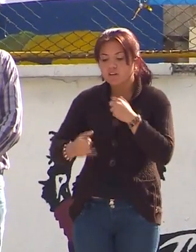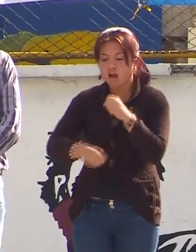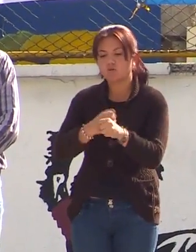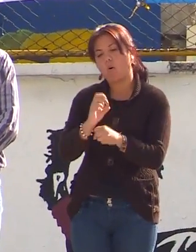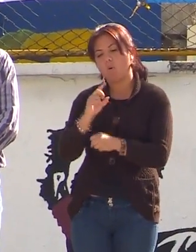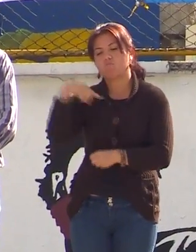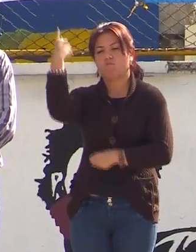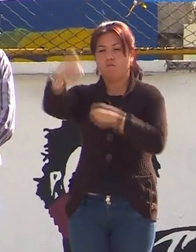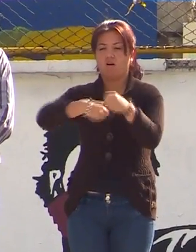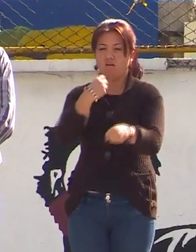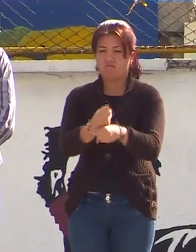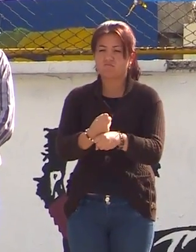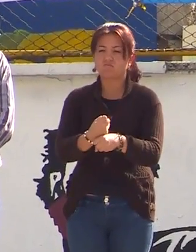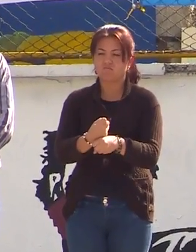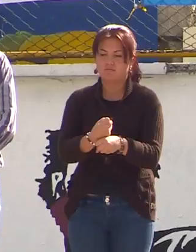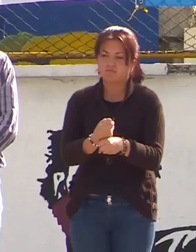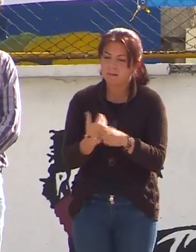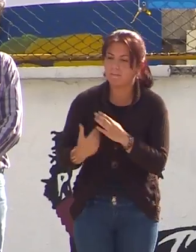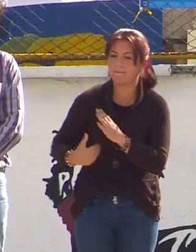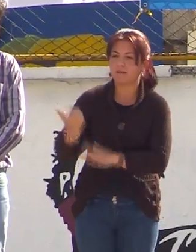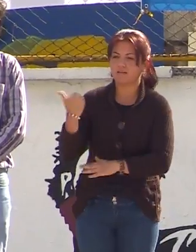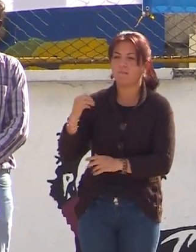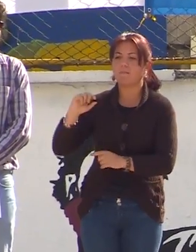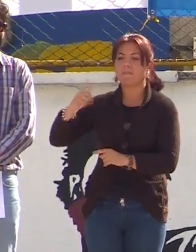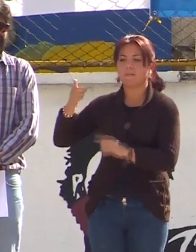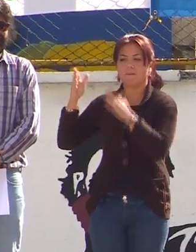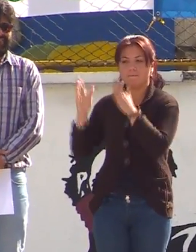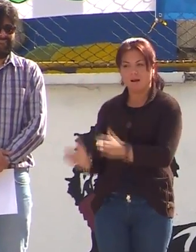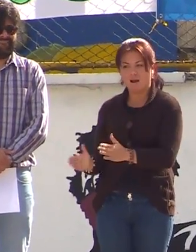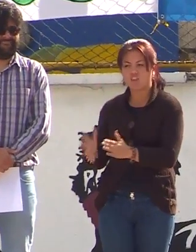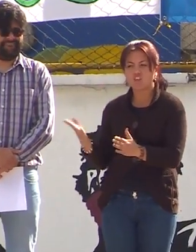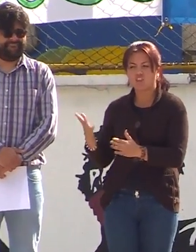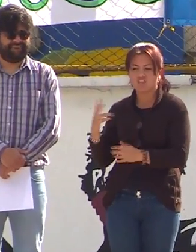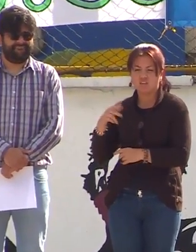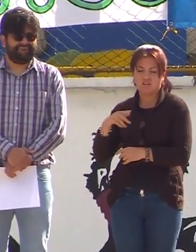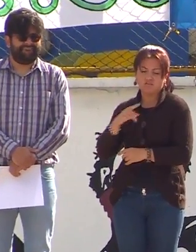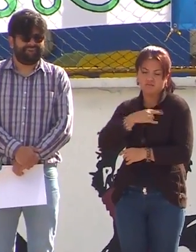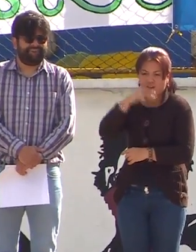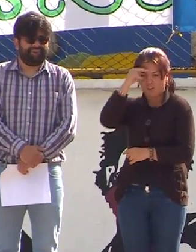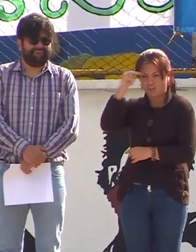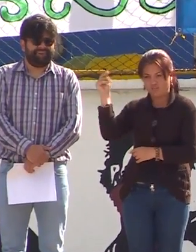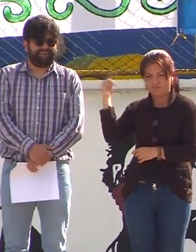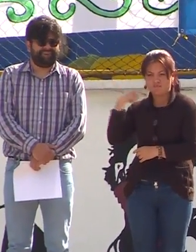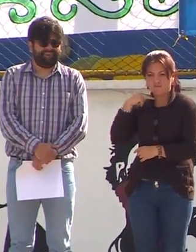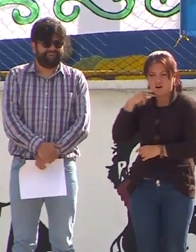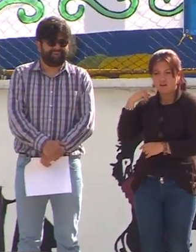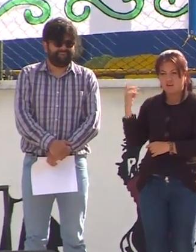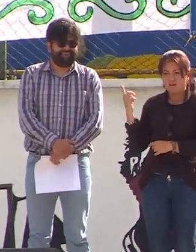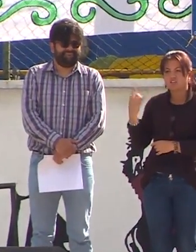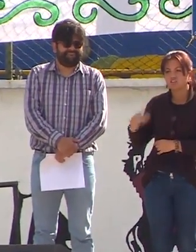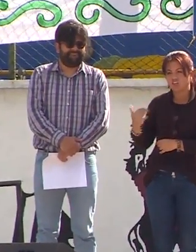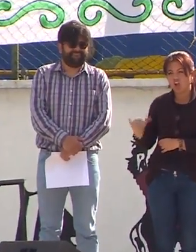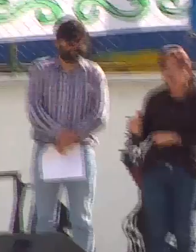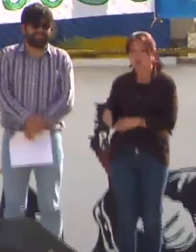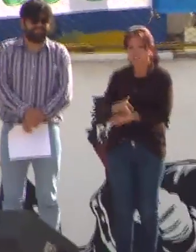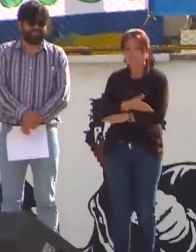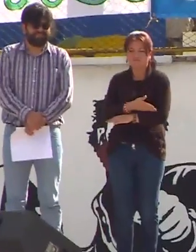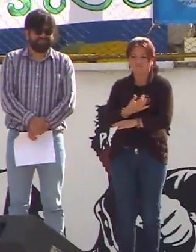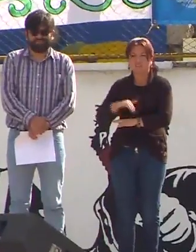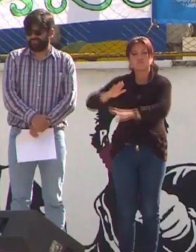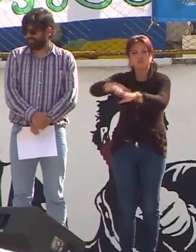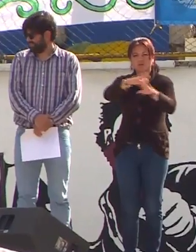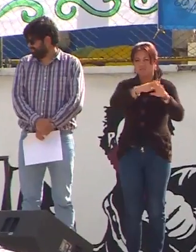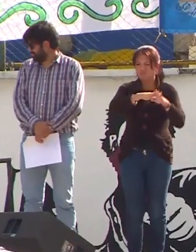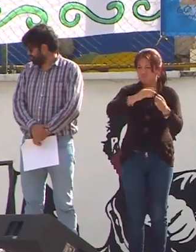empezaremos la primera etapa en Valmaría. Ya está en curso la licitación para la primera